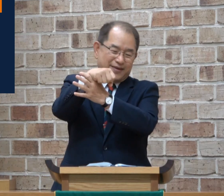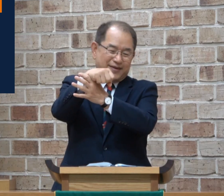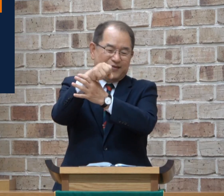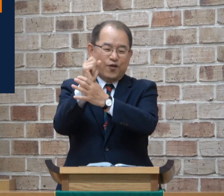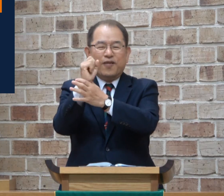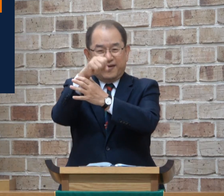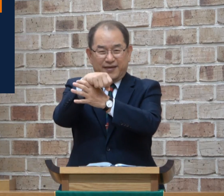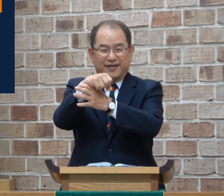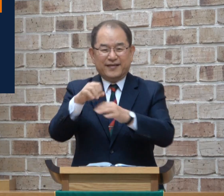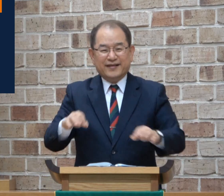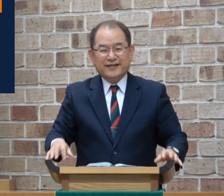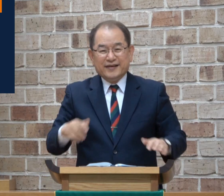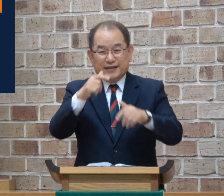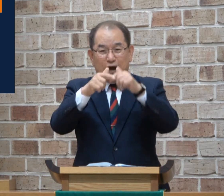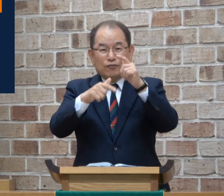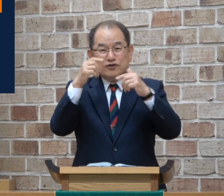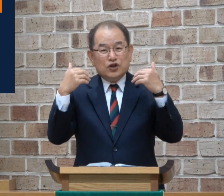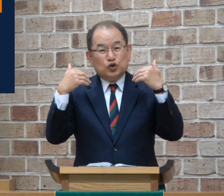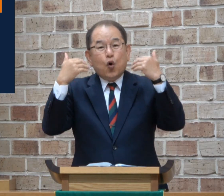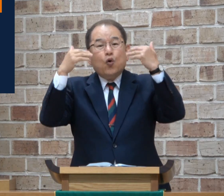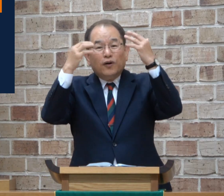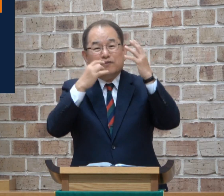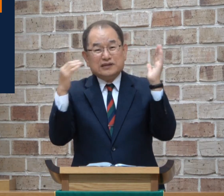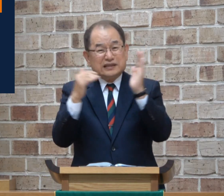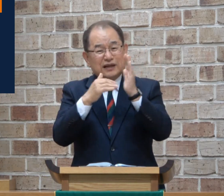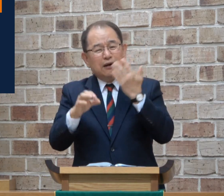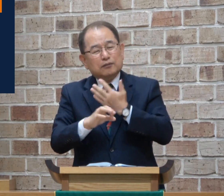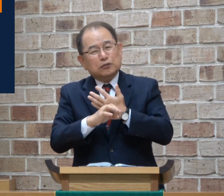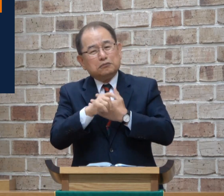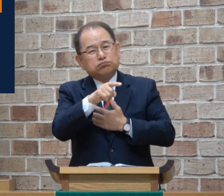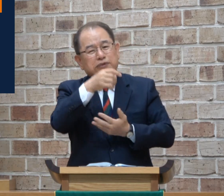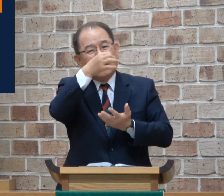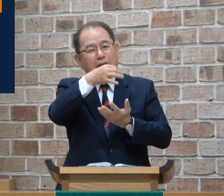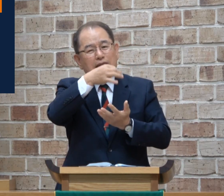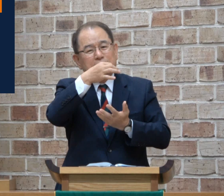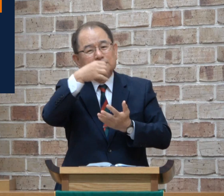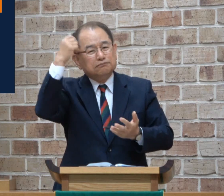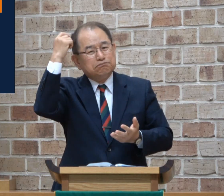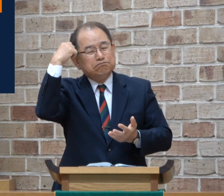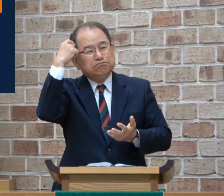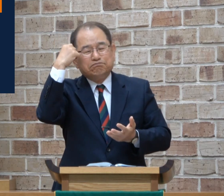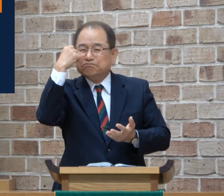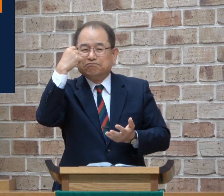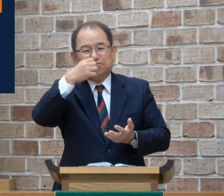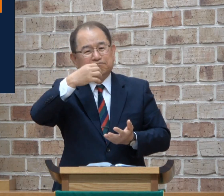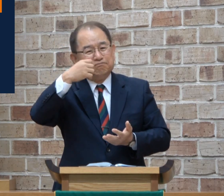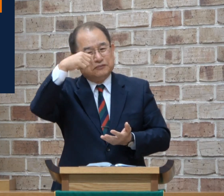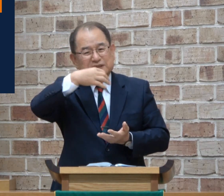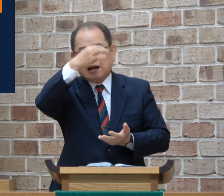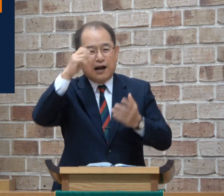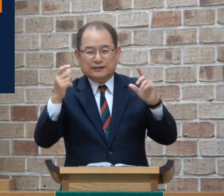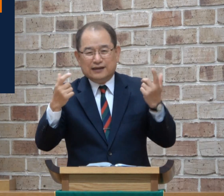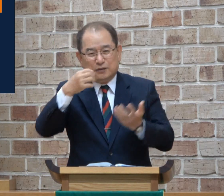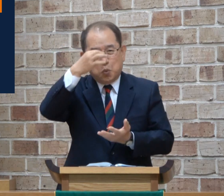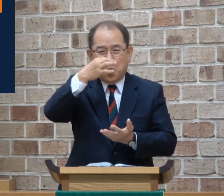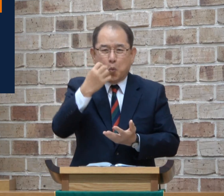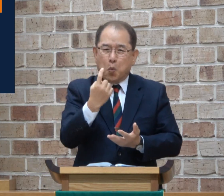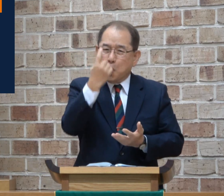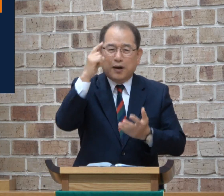나무가 성장해서 그냥 그것으로 끝나는 것이 아닙니다. 그러면 높은 값어치를 가질 수